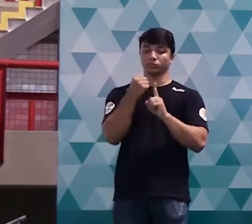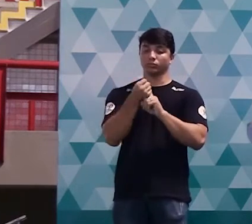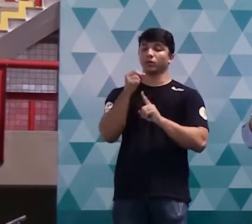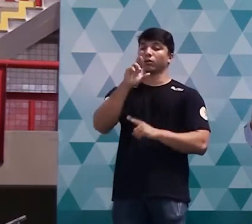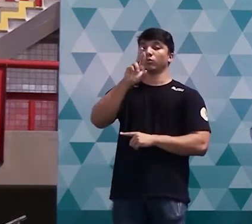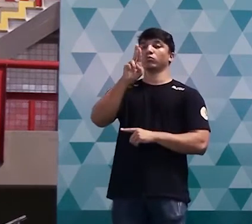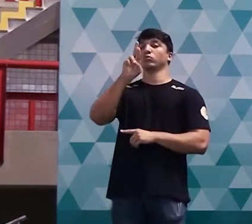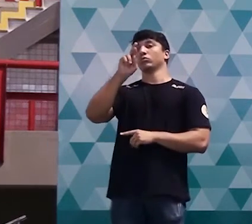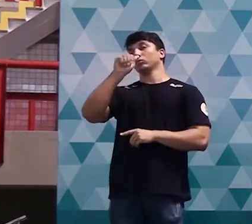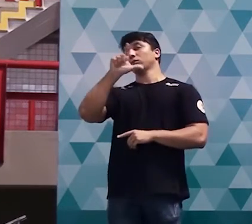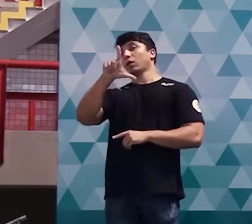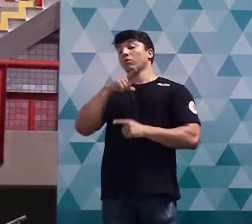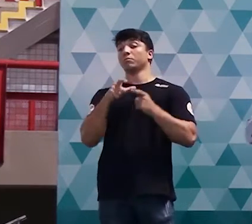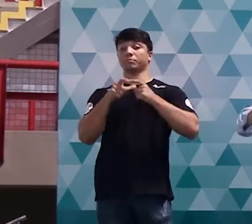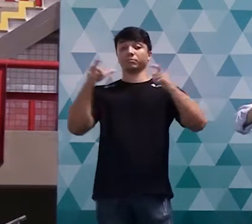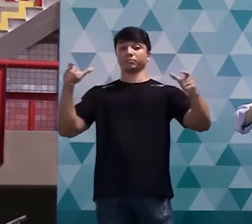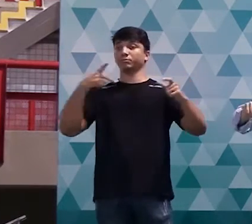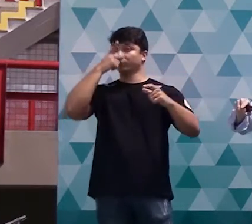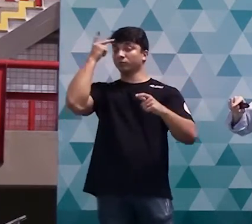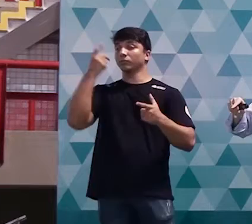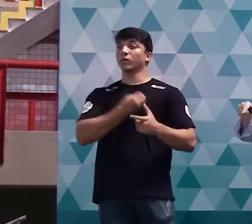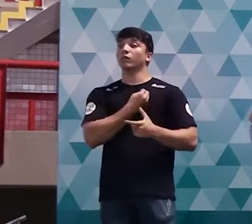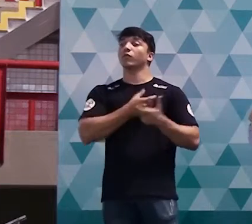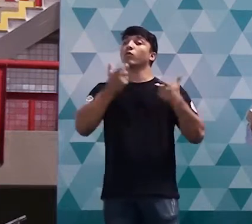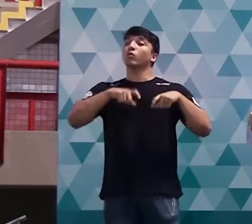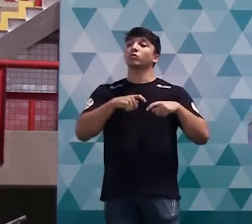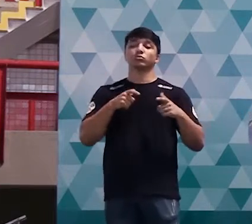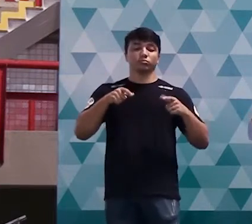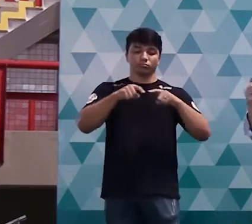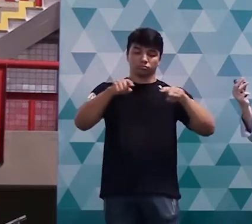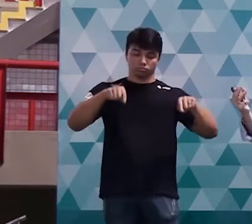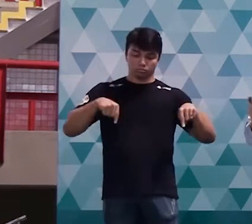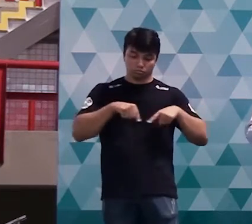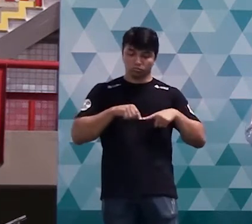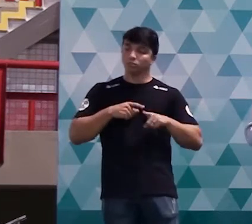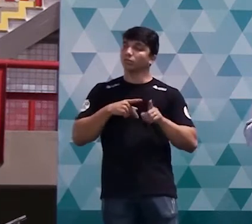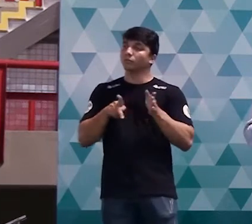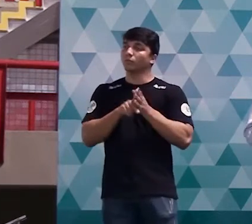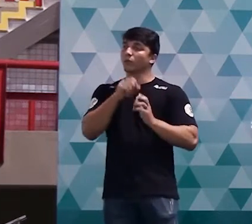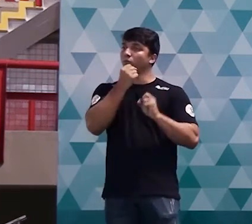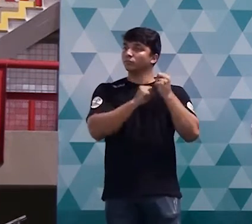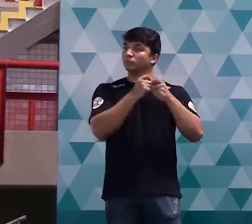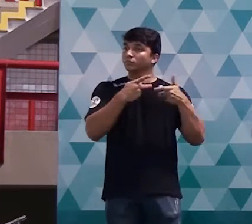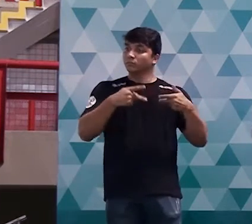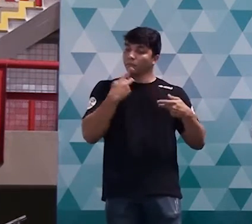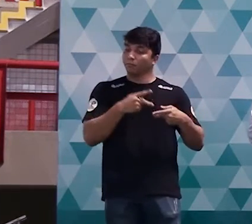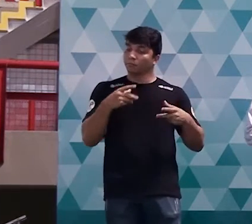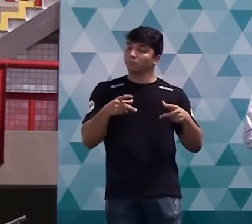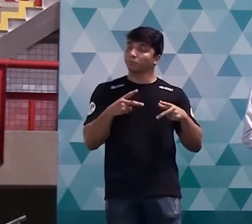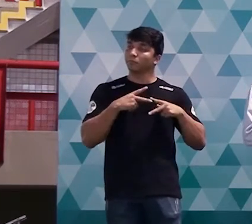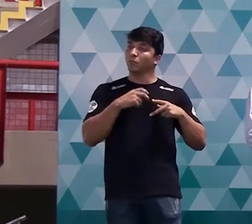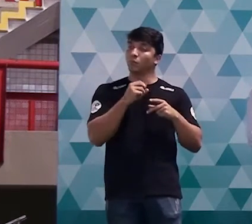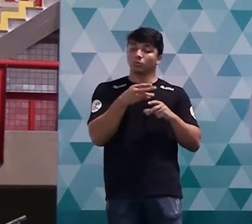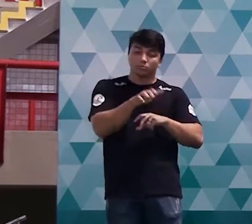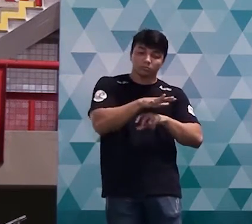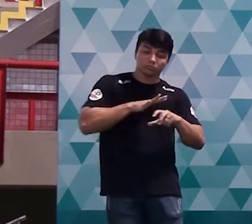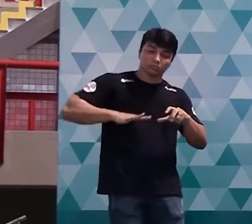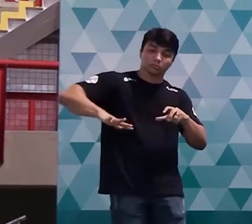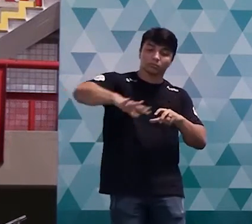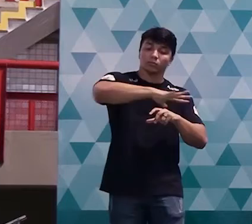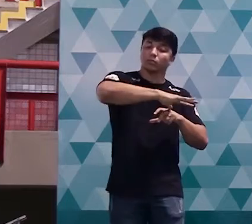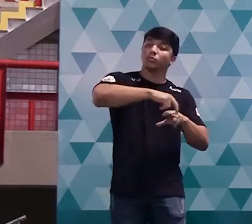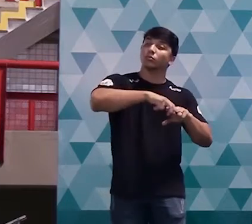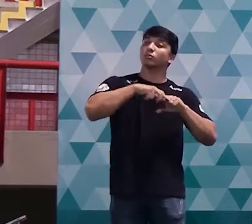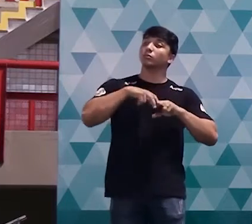dizer o quê? A maioria das pessoas viviam nos engenhos ou em suas proximidades. Isso